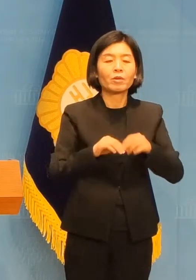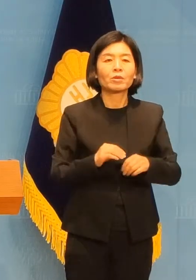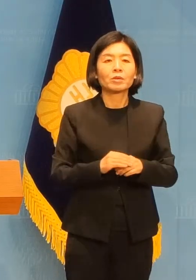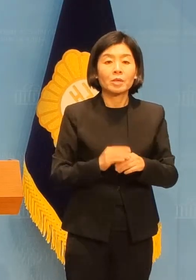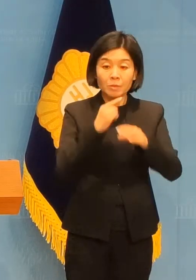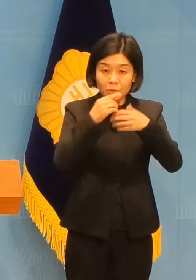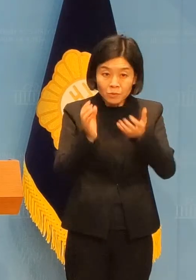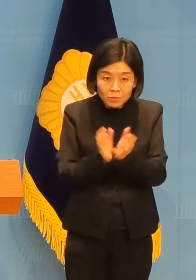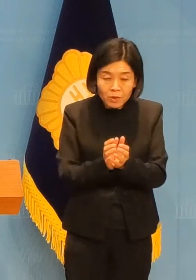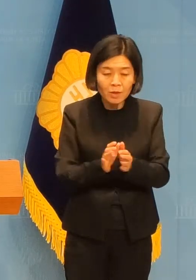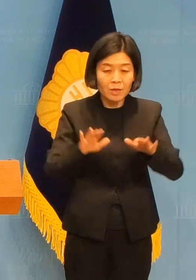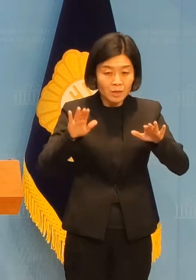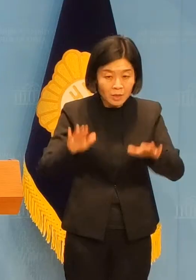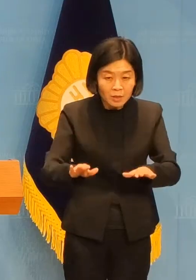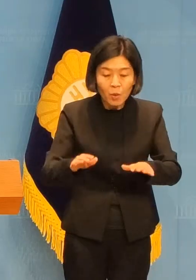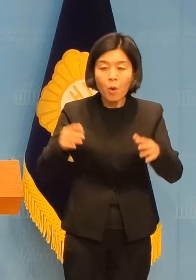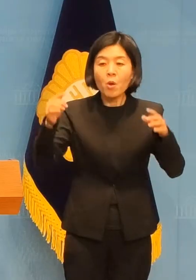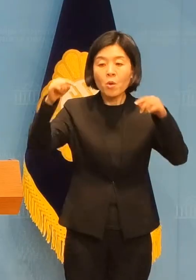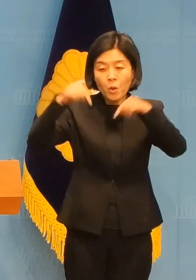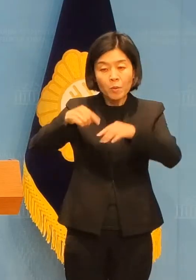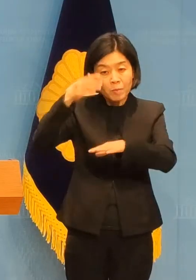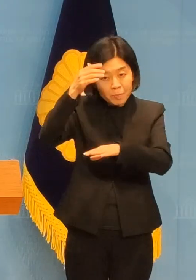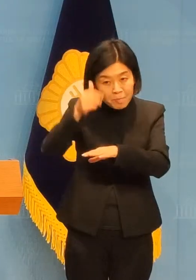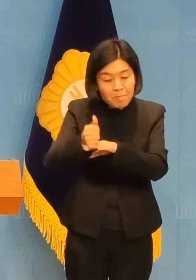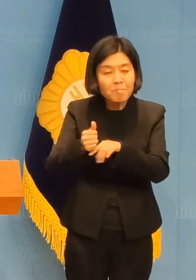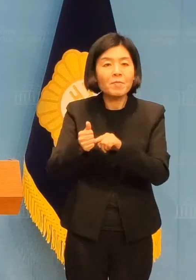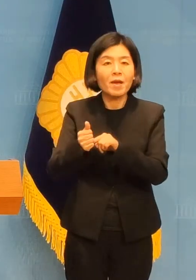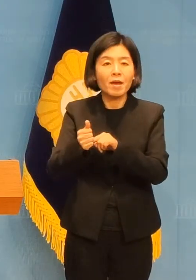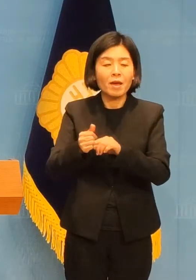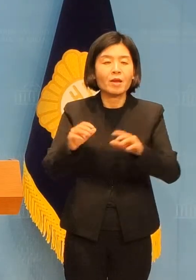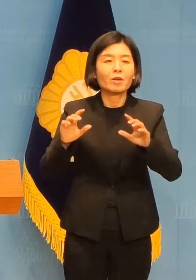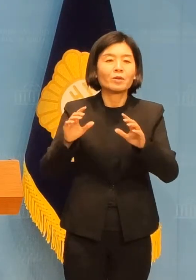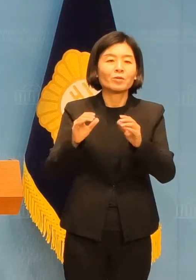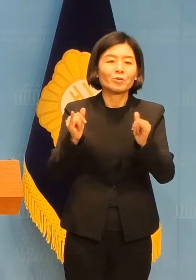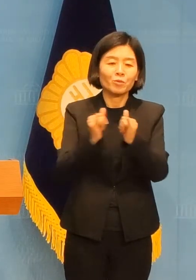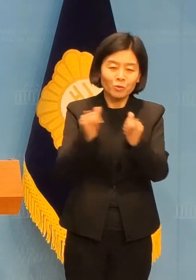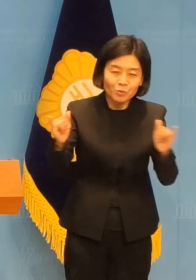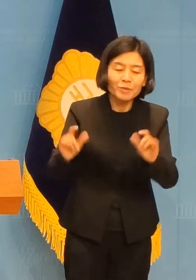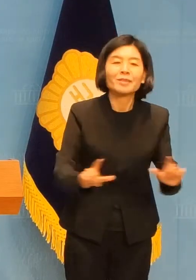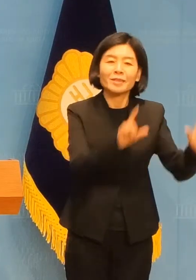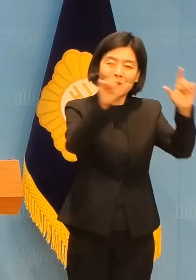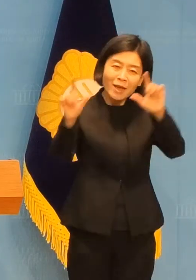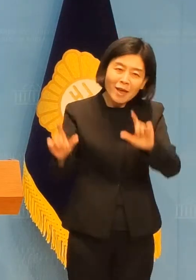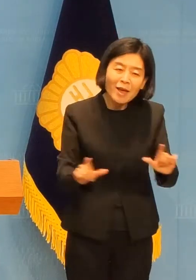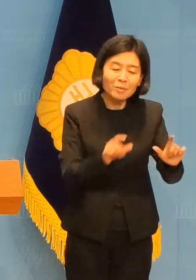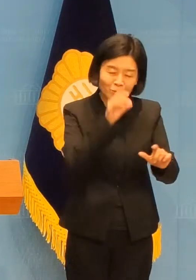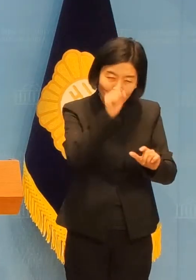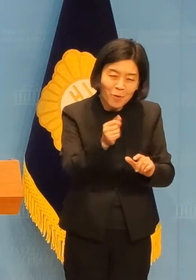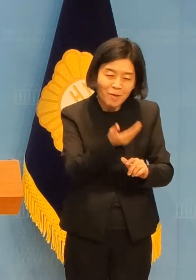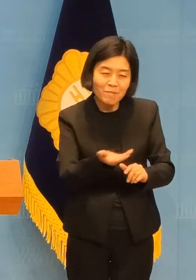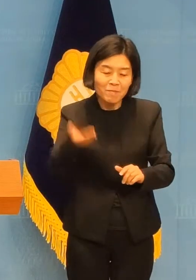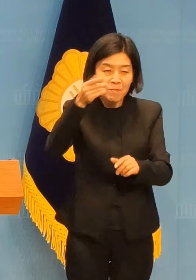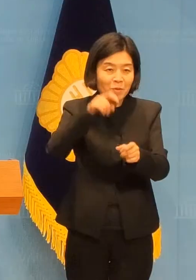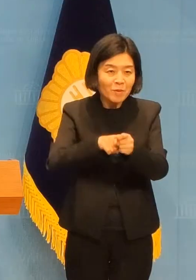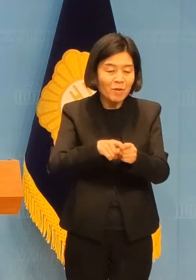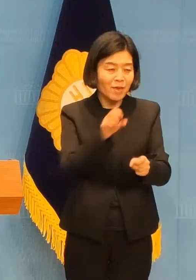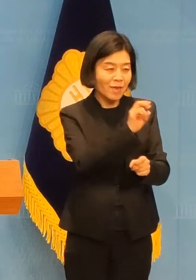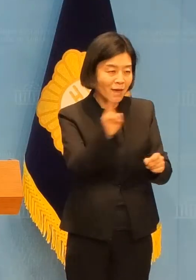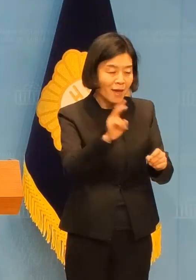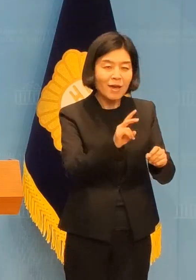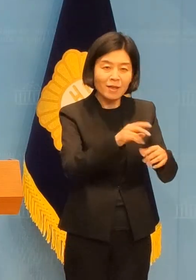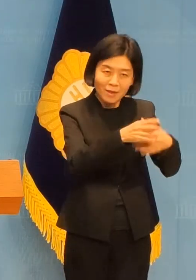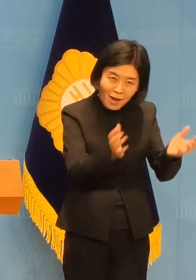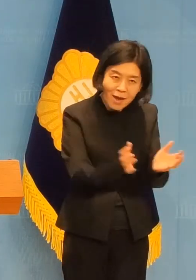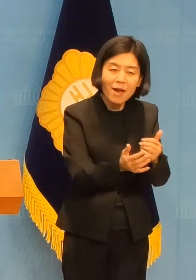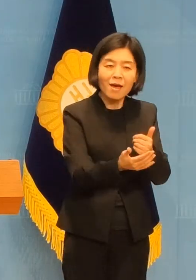더불어민주당은 이번 성과가 국민의 삶의 변화로 이어지도록 야당과 함께 후속